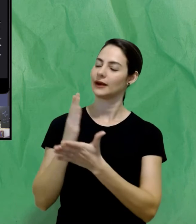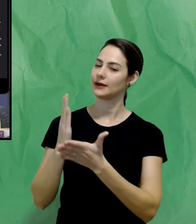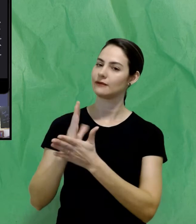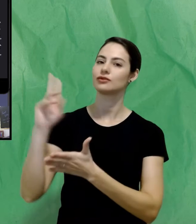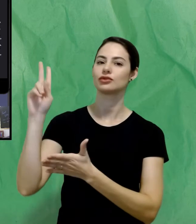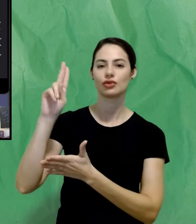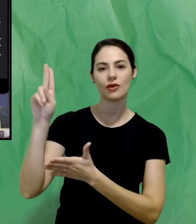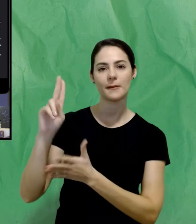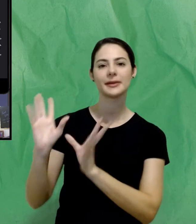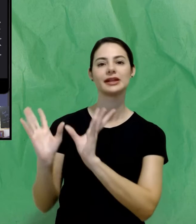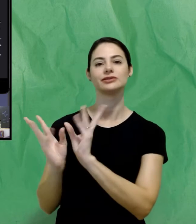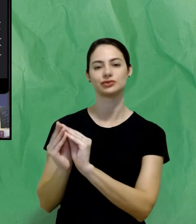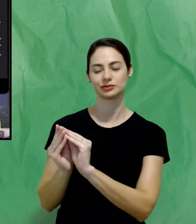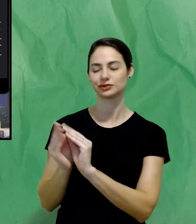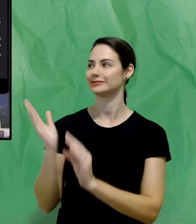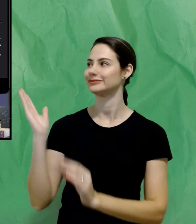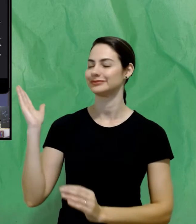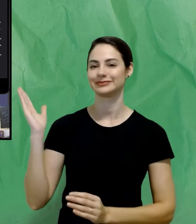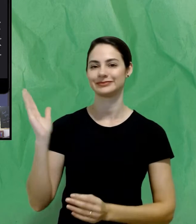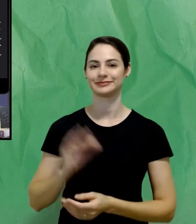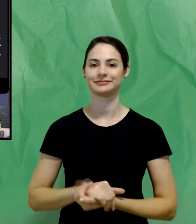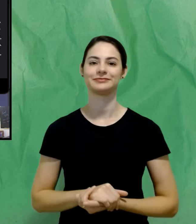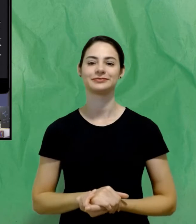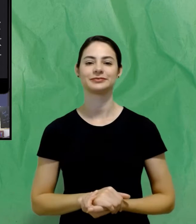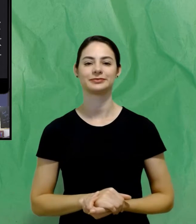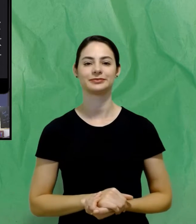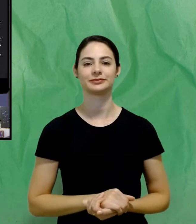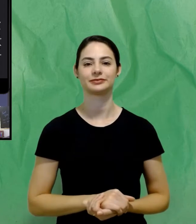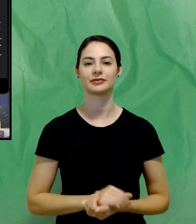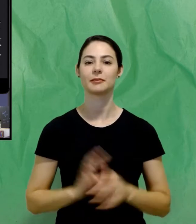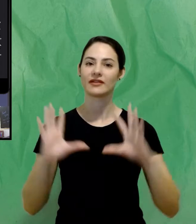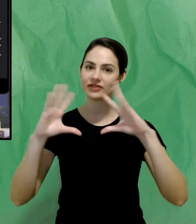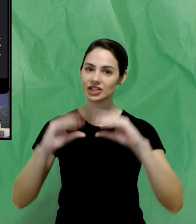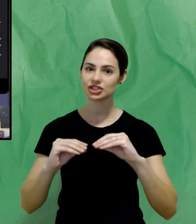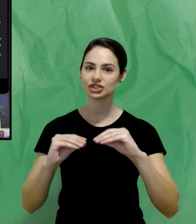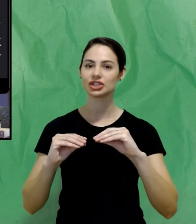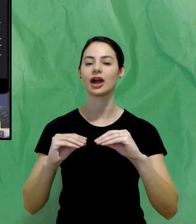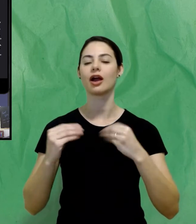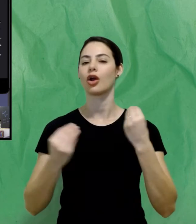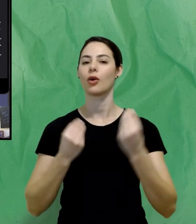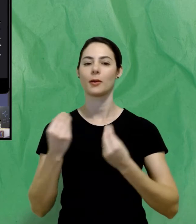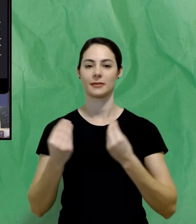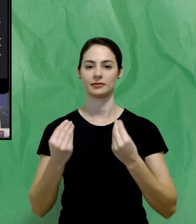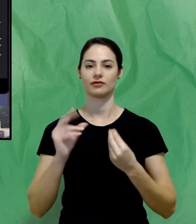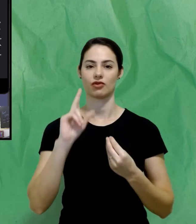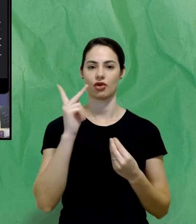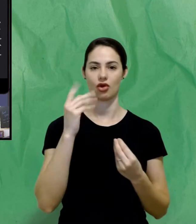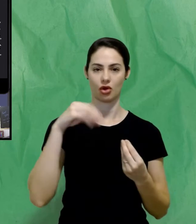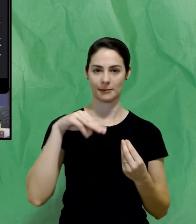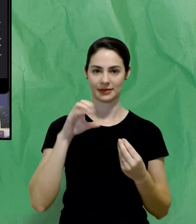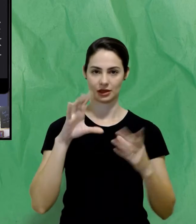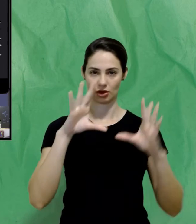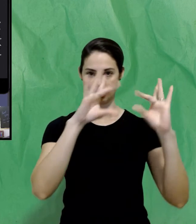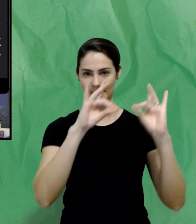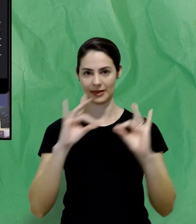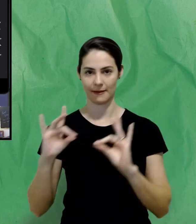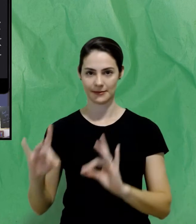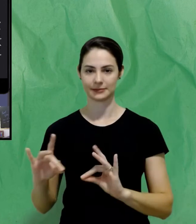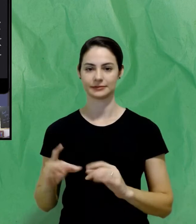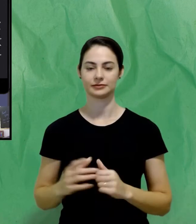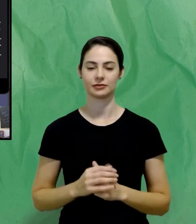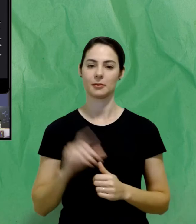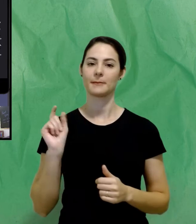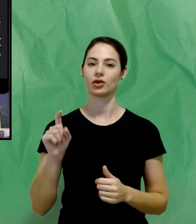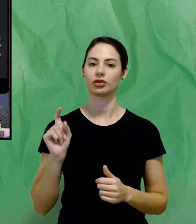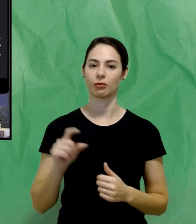nome e o resumo dele. Para fechar essa tela, eu posso vir aqui na Home e copiar esse botão